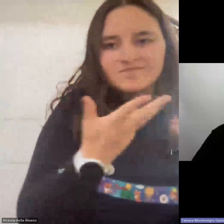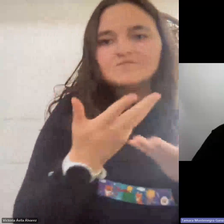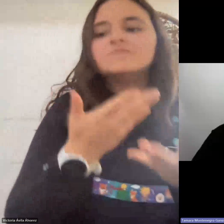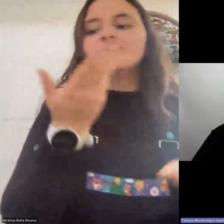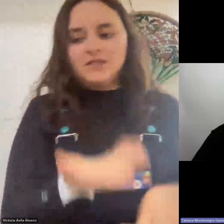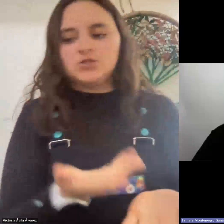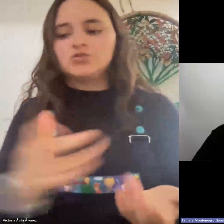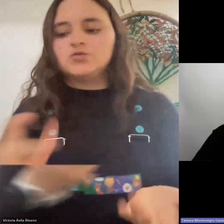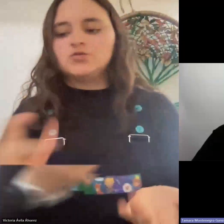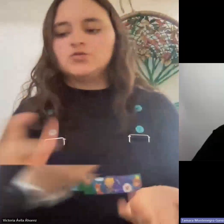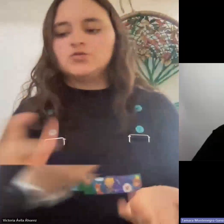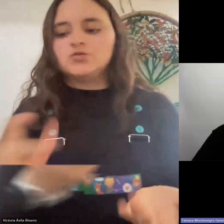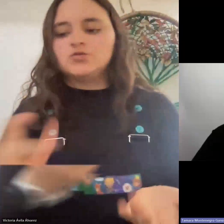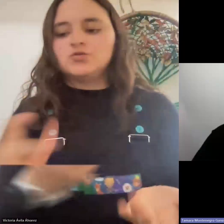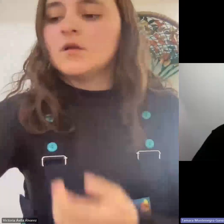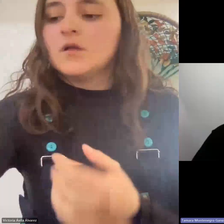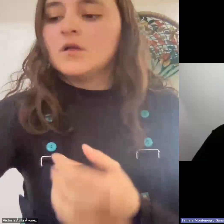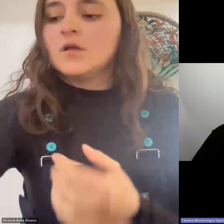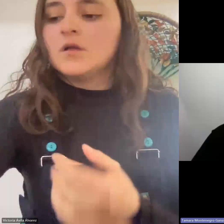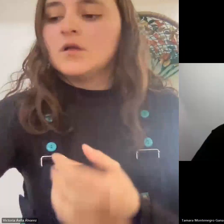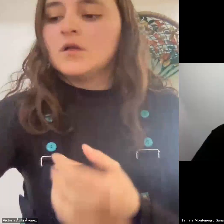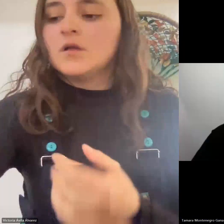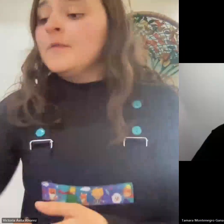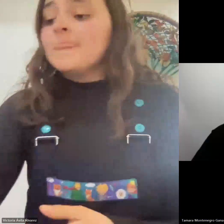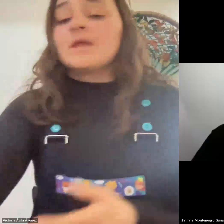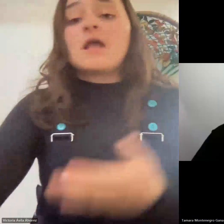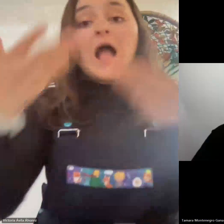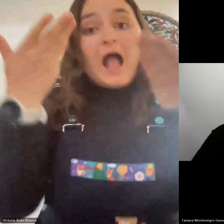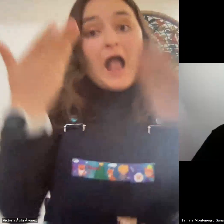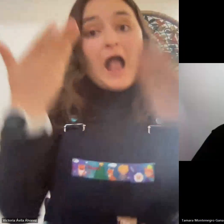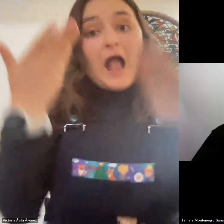para preguntarles si está bien, si lo entendieron.